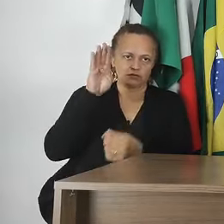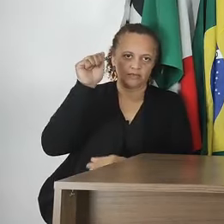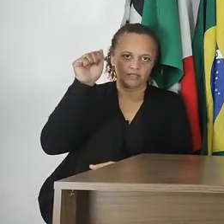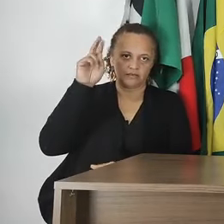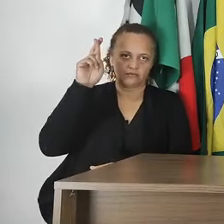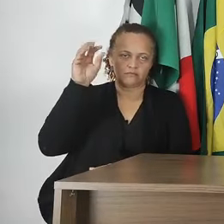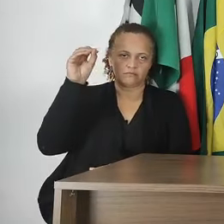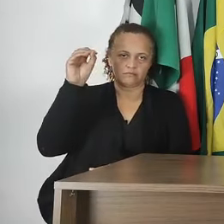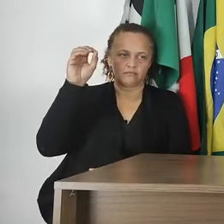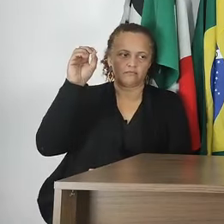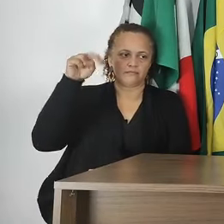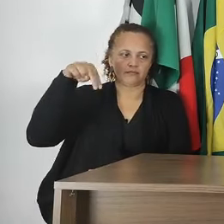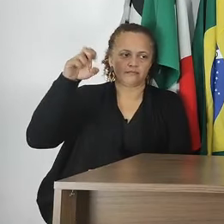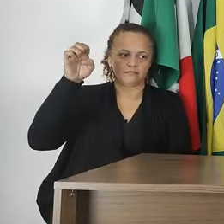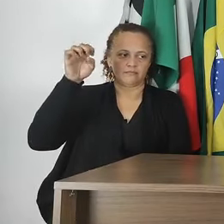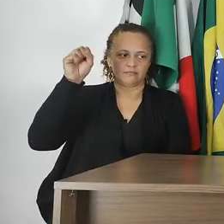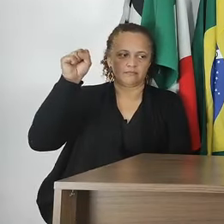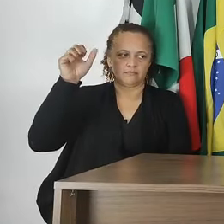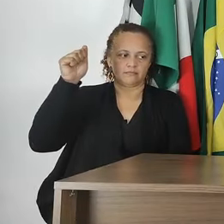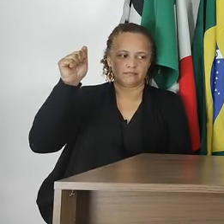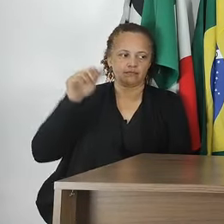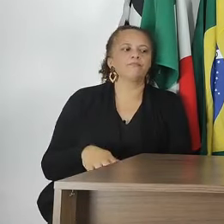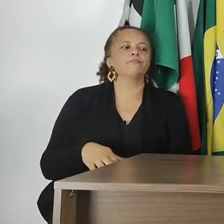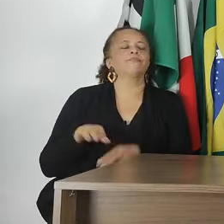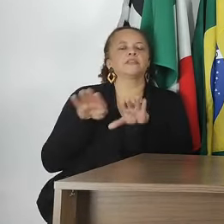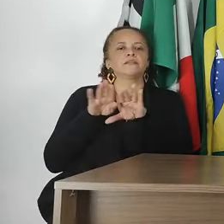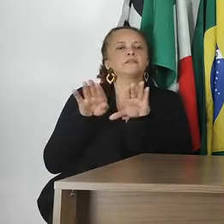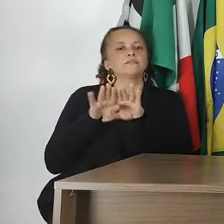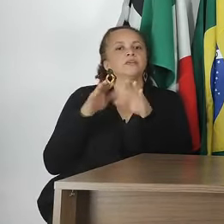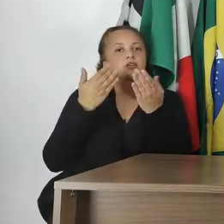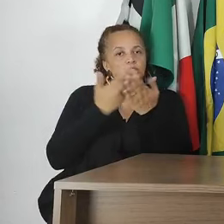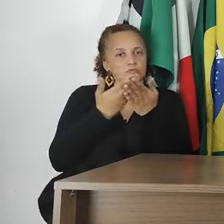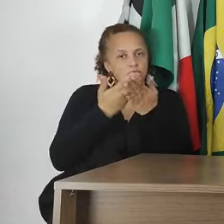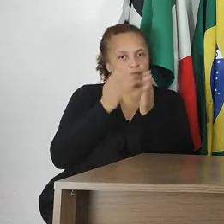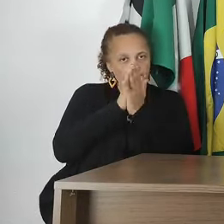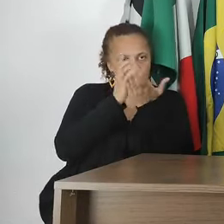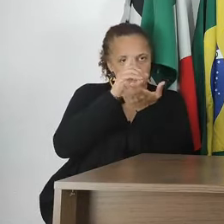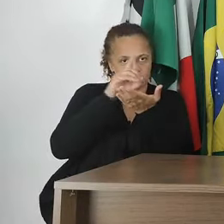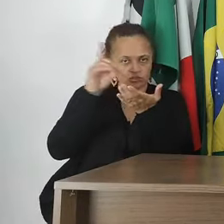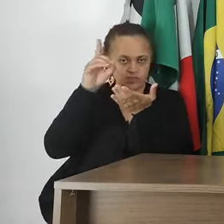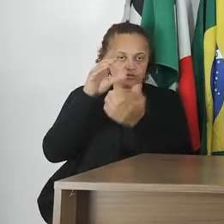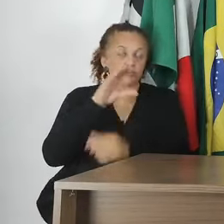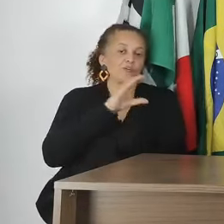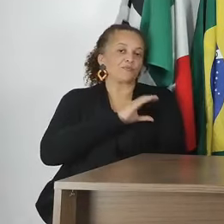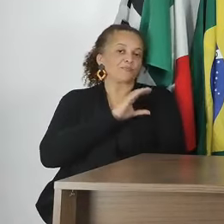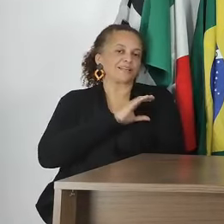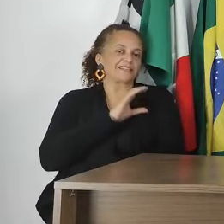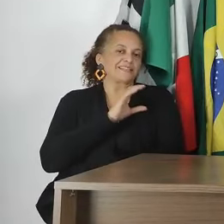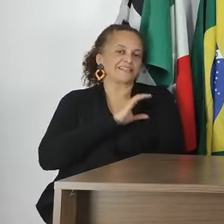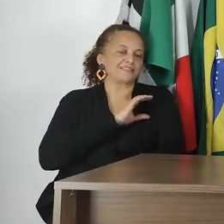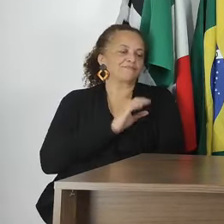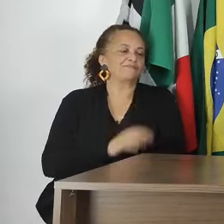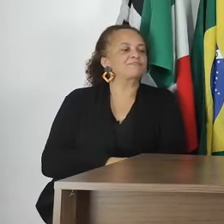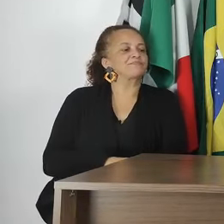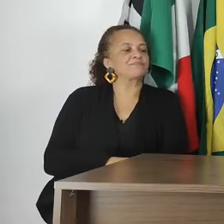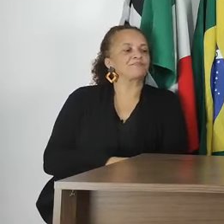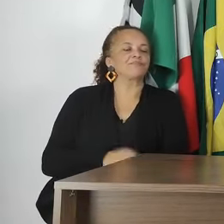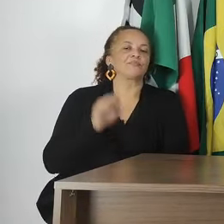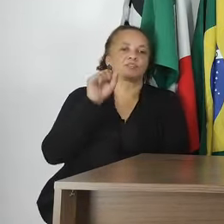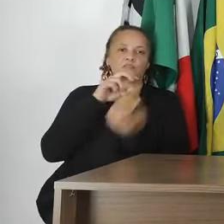Jardim Baronesa. Classe de Doutrinas Bíblicas, com o nosso amado irmão Marcelo, das 8 às 8 da manhã,